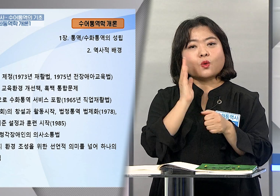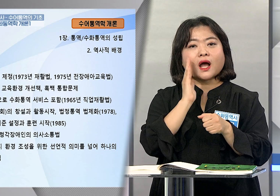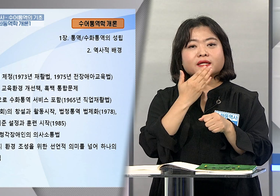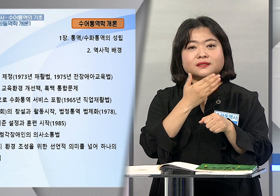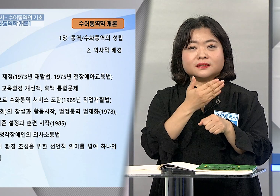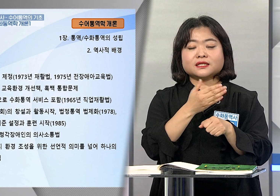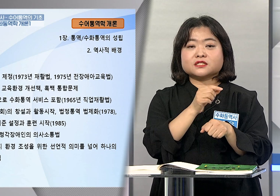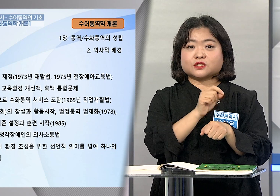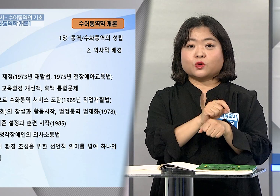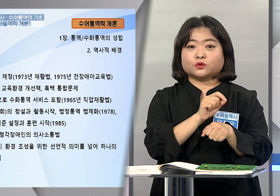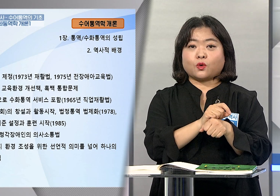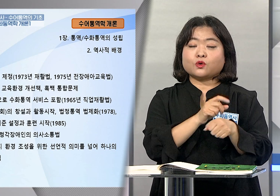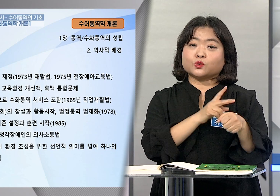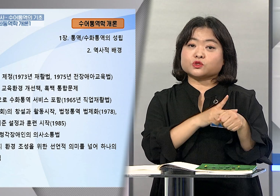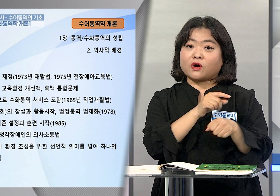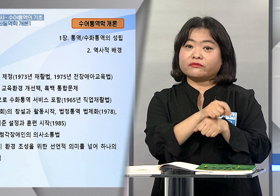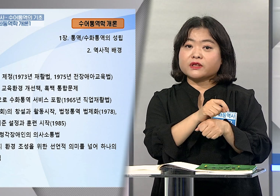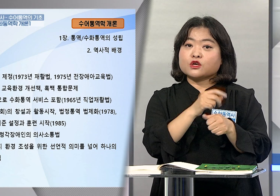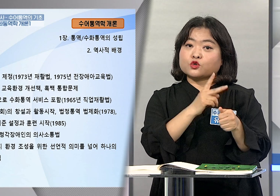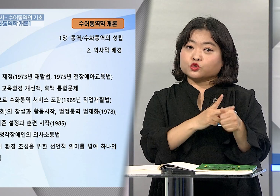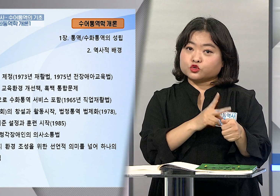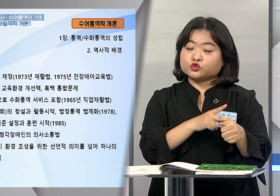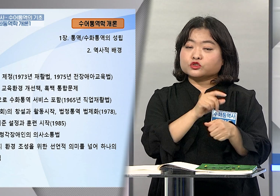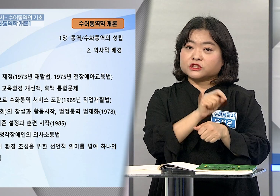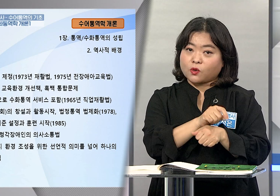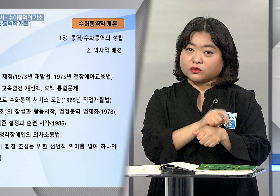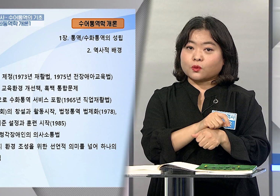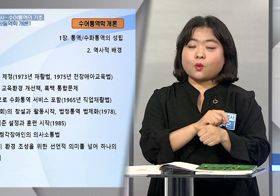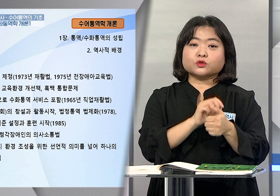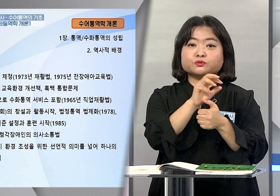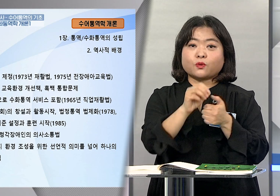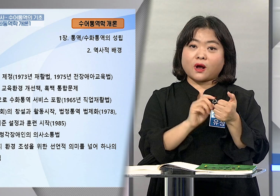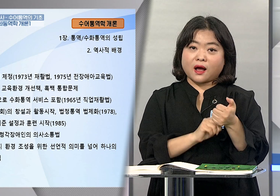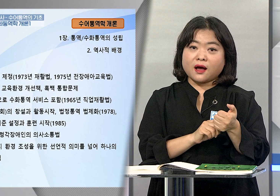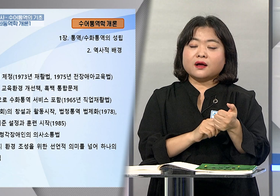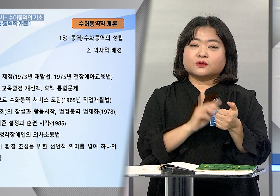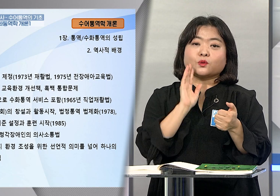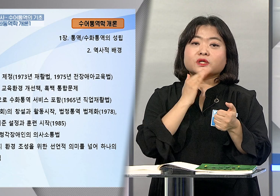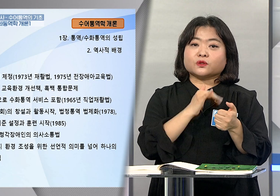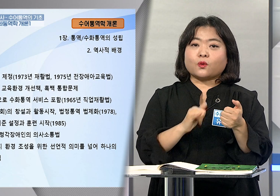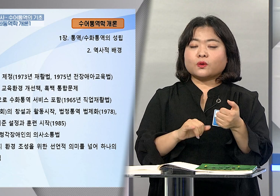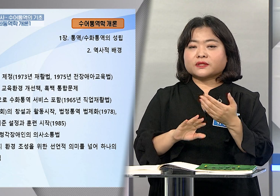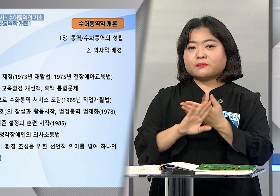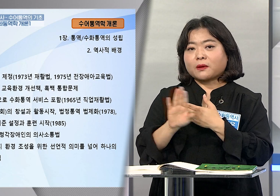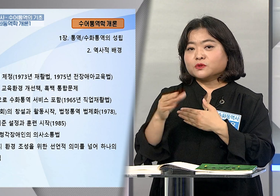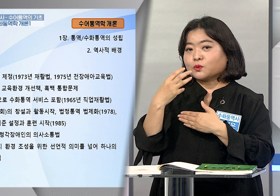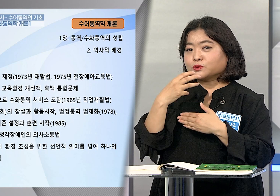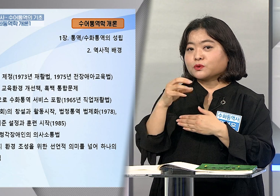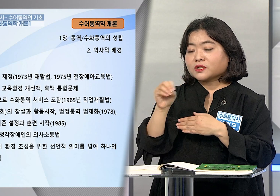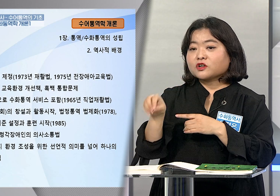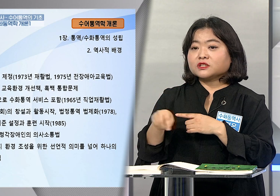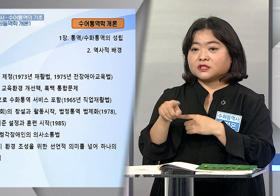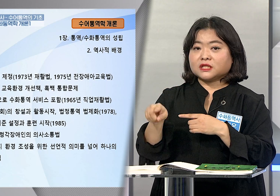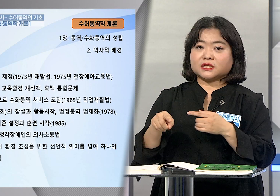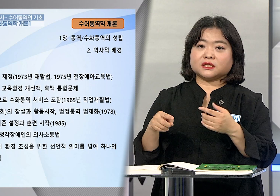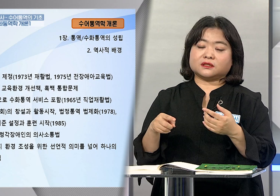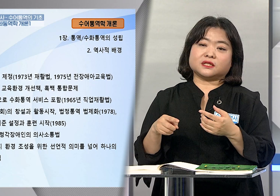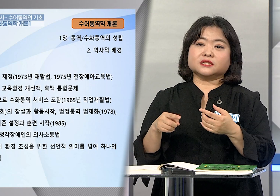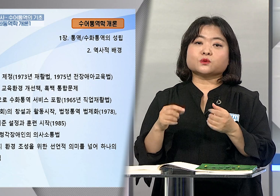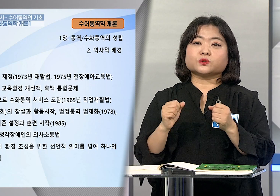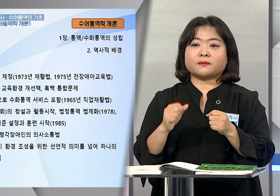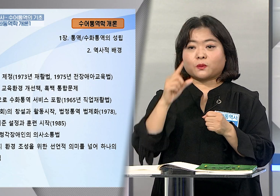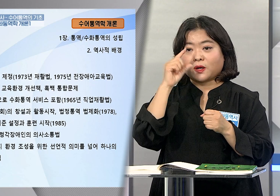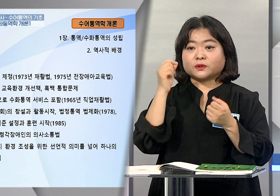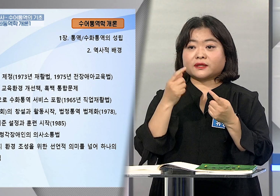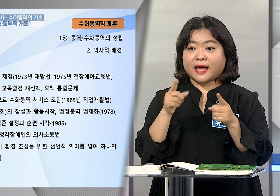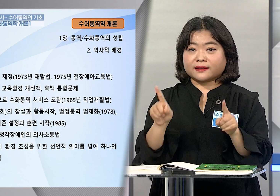50%는 농아인 직원으로 교직원, 교수 직원으로 50%가 농인이고 그다음 나머지 50%가 청인이